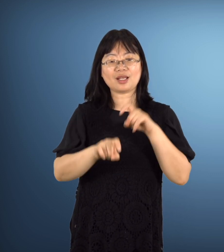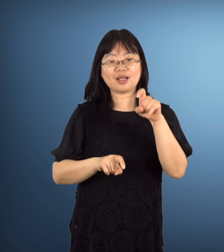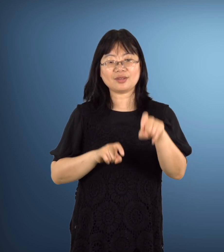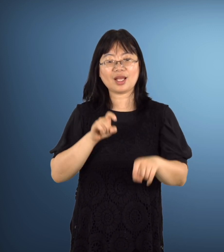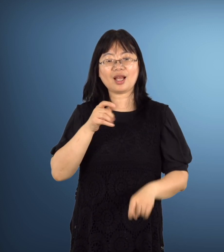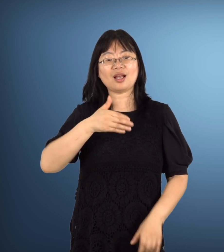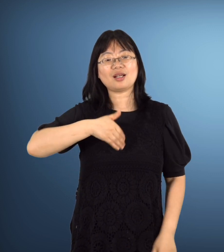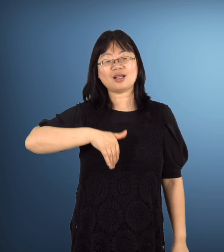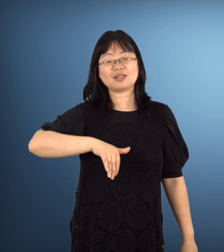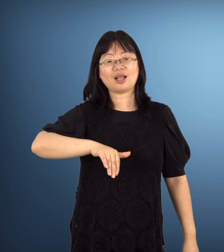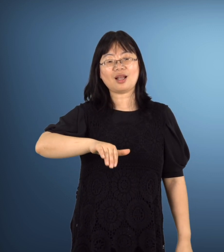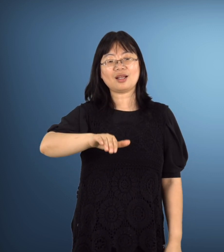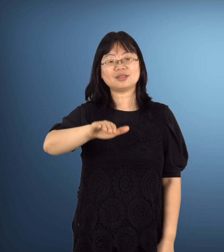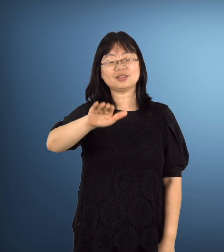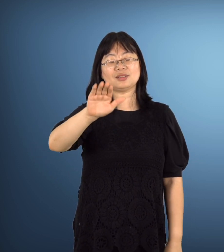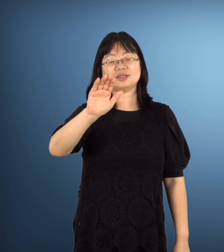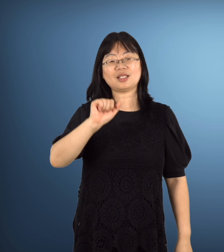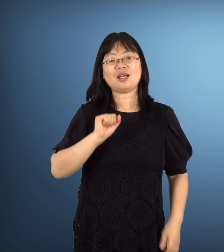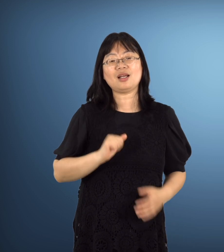말씀하시면 내가